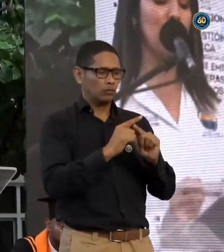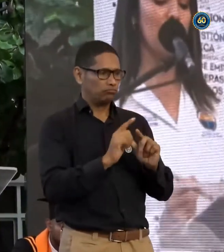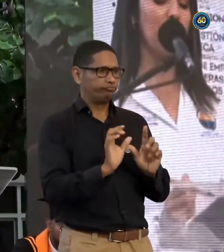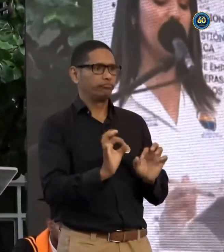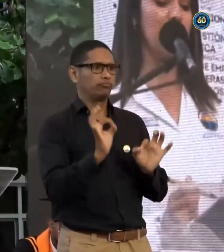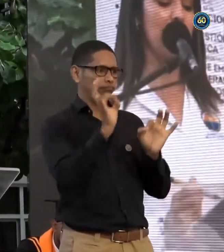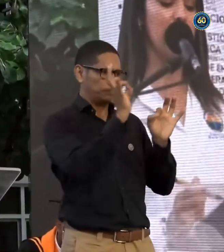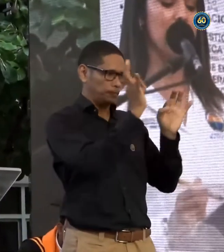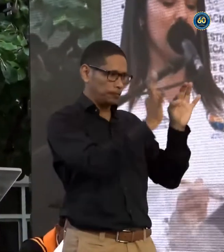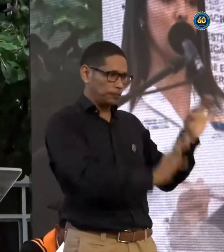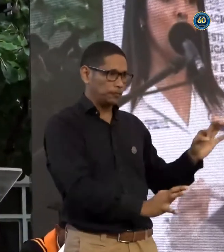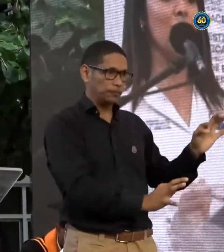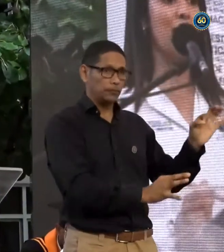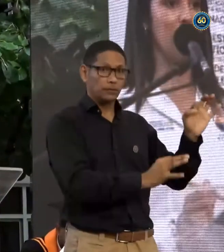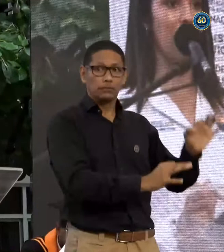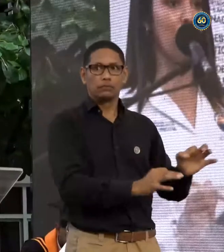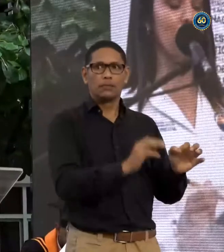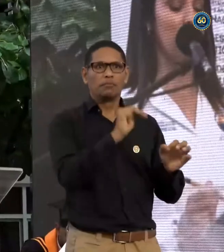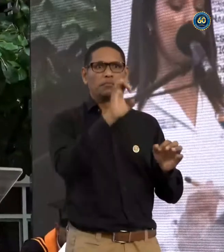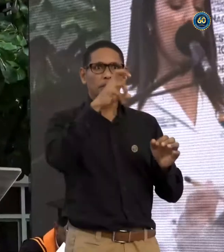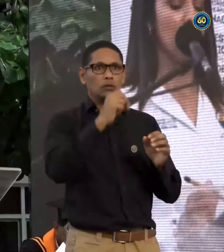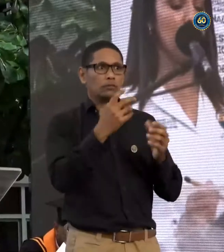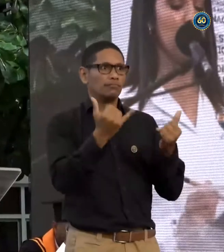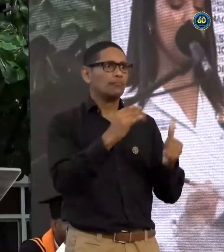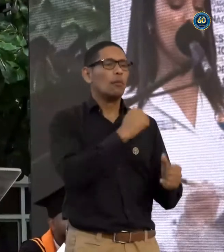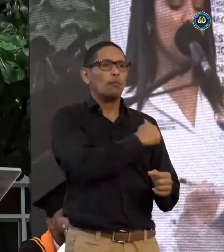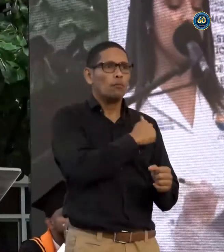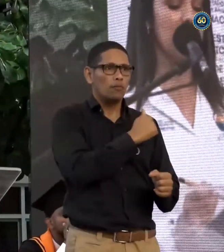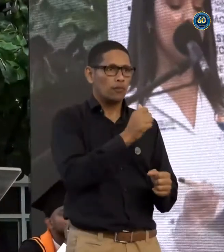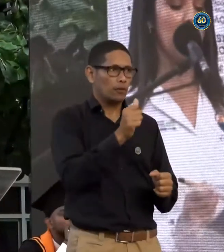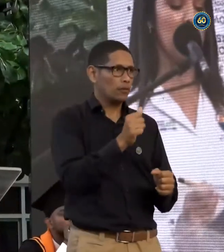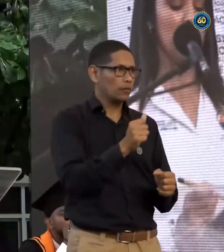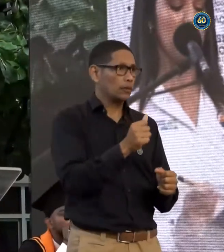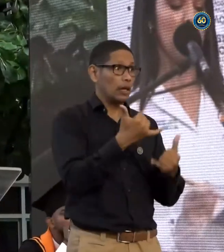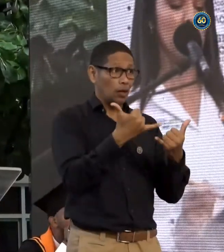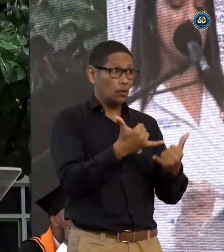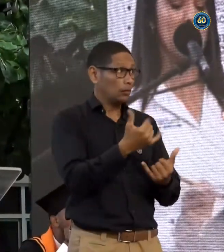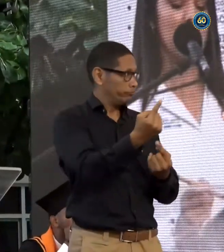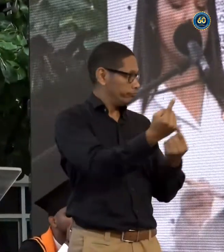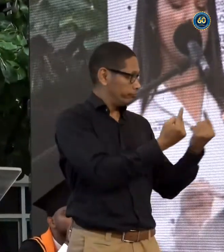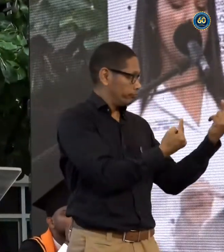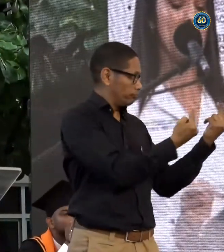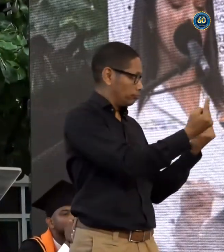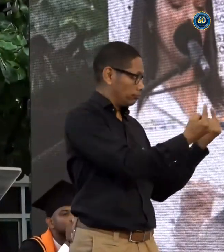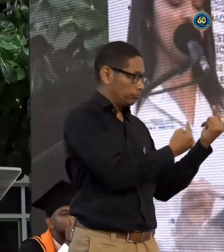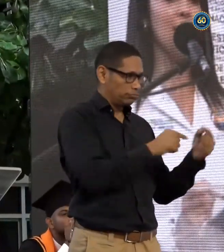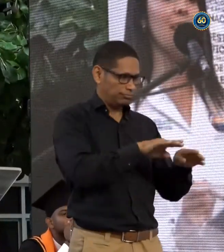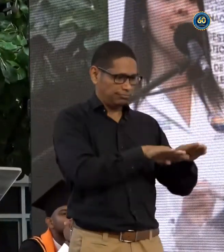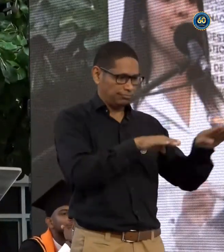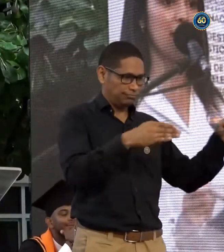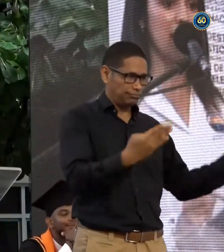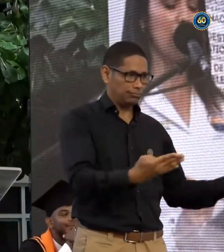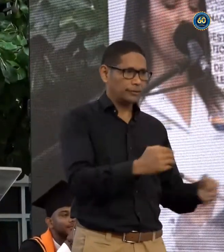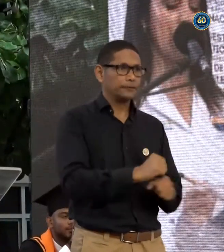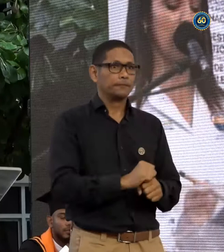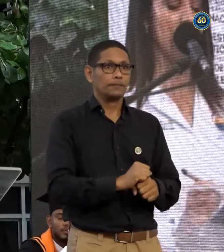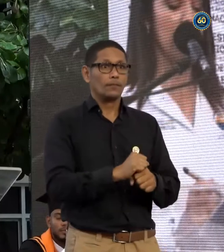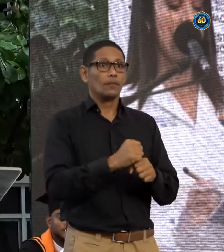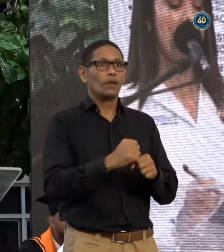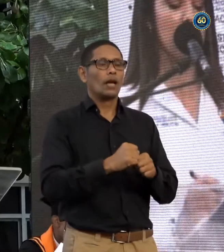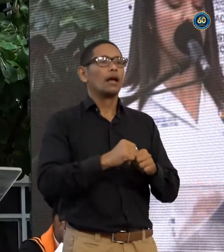entregada en la ceremonia de grado a continuación Solicito a los graduados que se acerquen a la mesa directiva en el siguiente orden